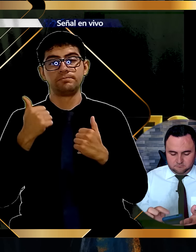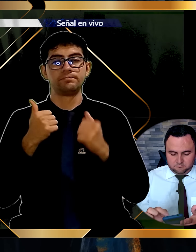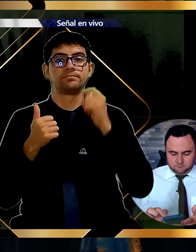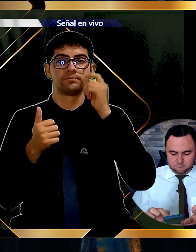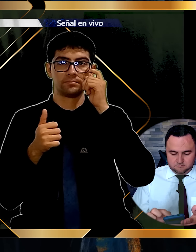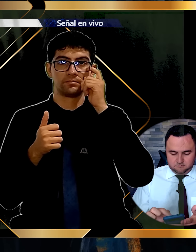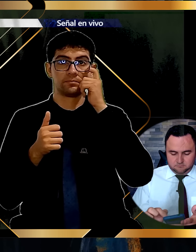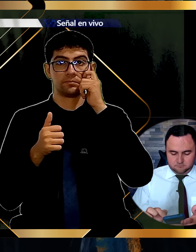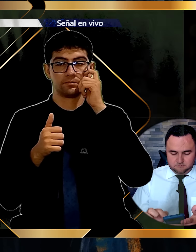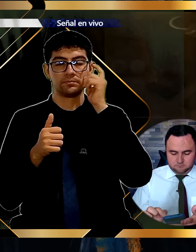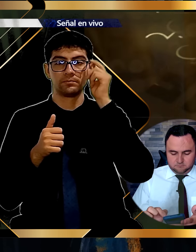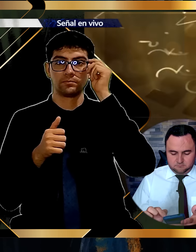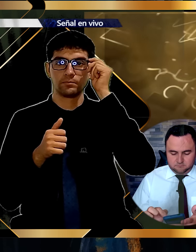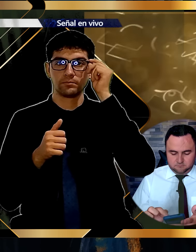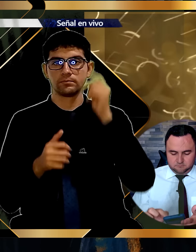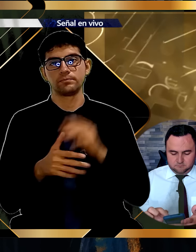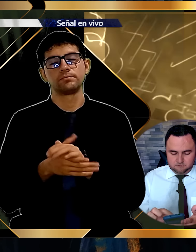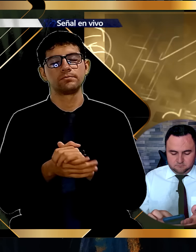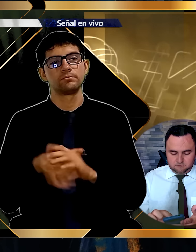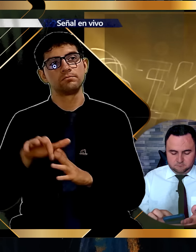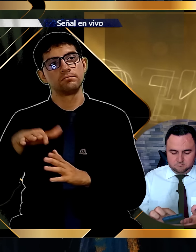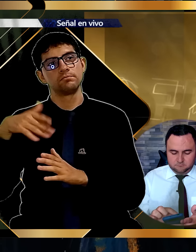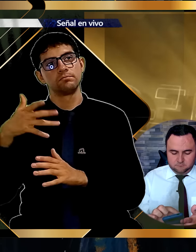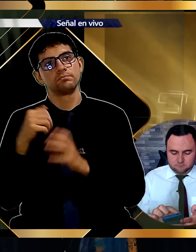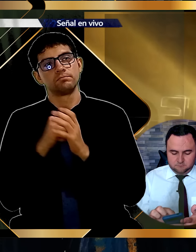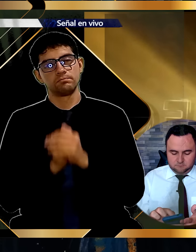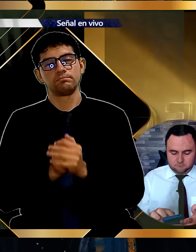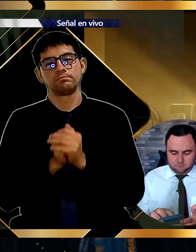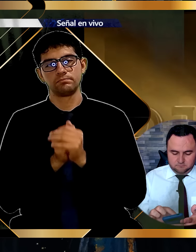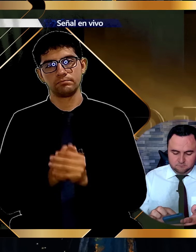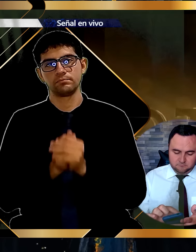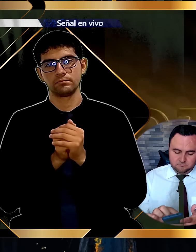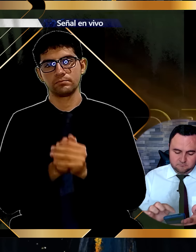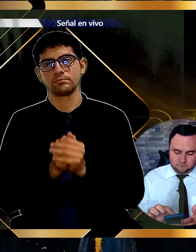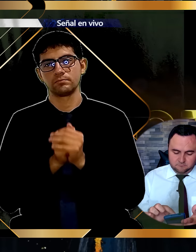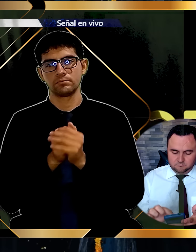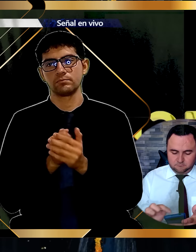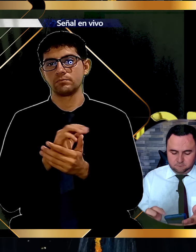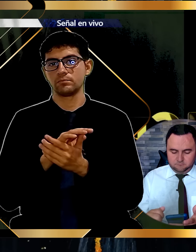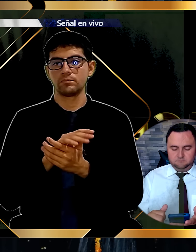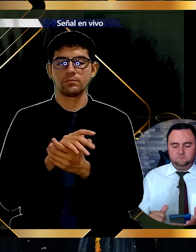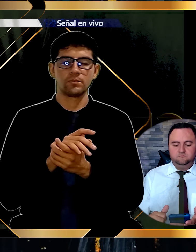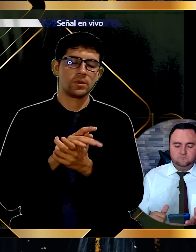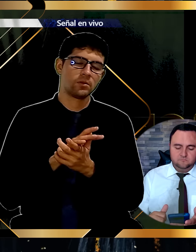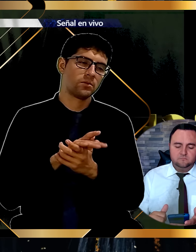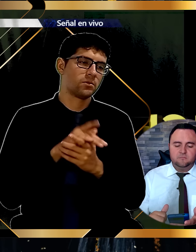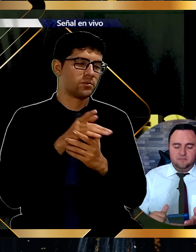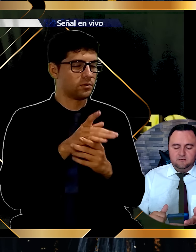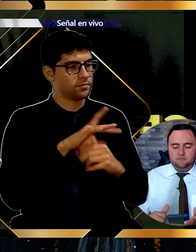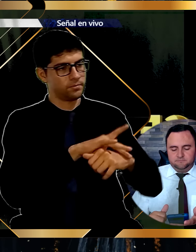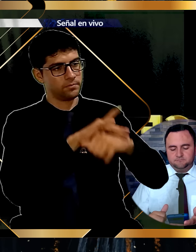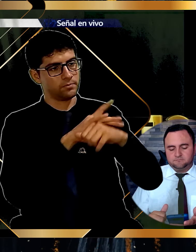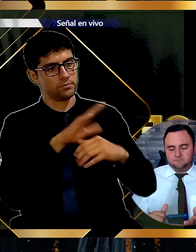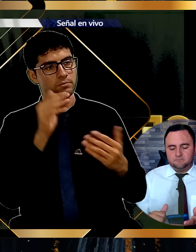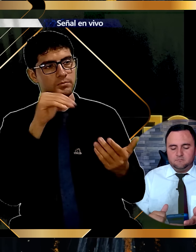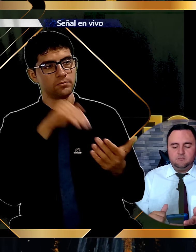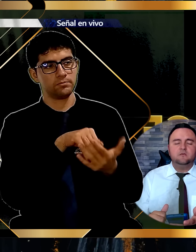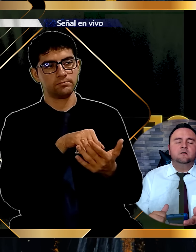Y después que oramos, me fui a hacer todas las pruebas. Hasta luego, doctor. Le dio hasta